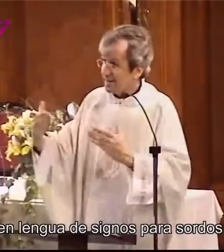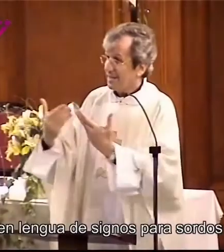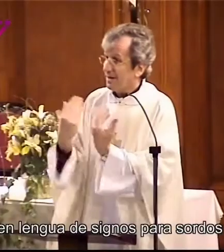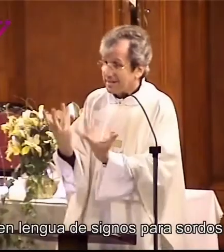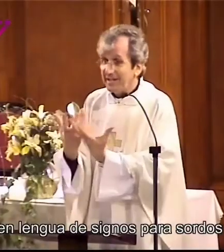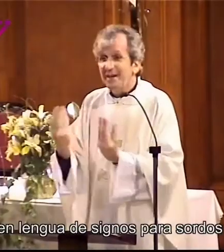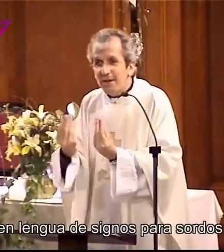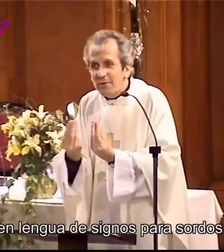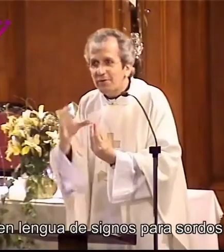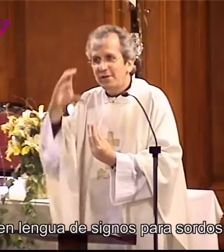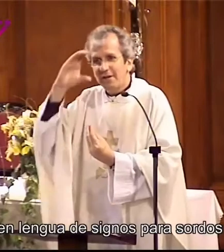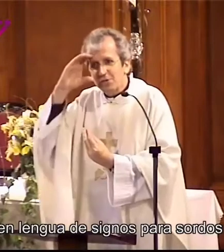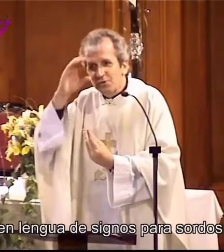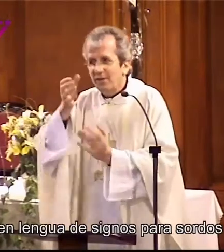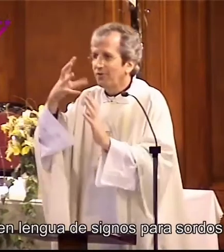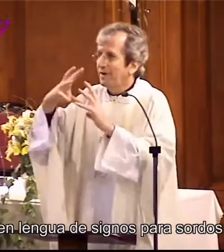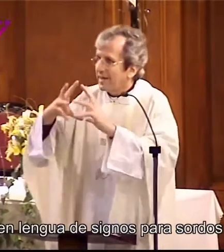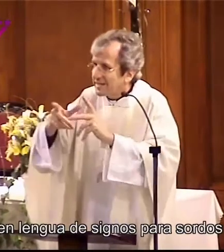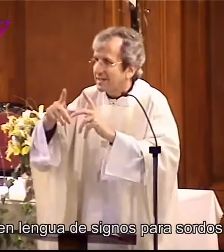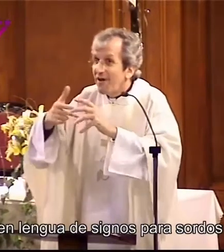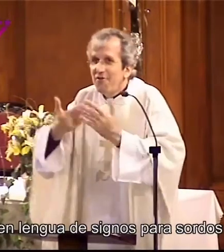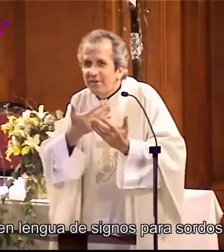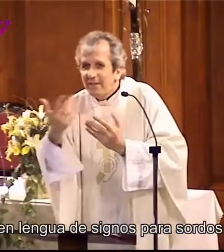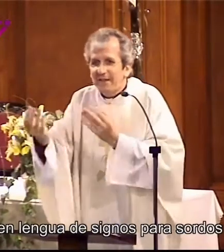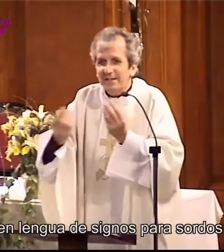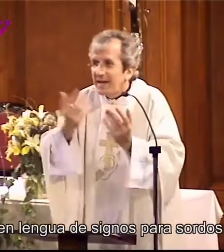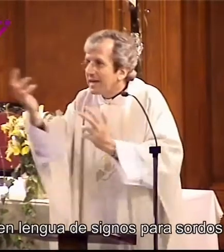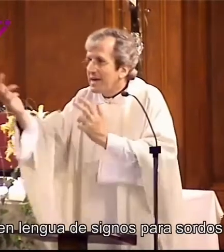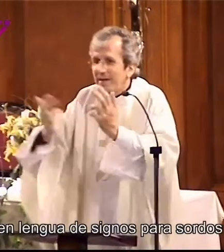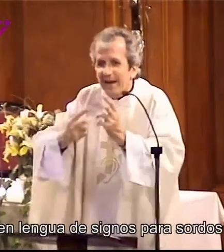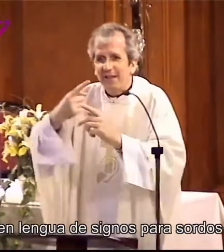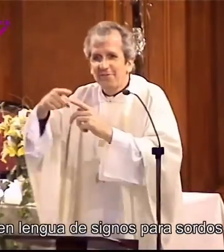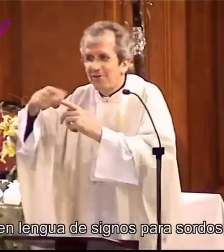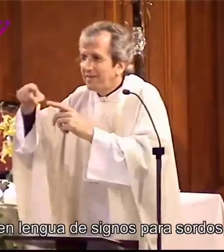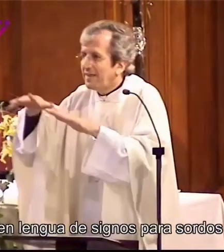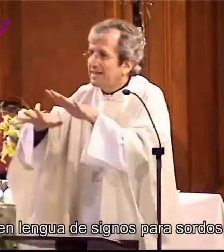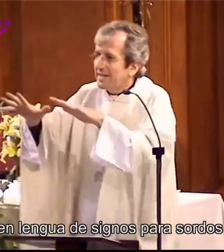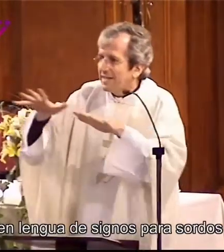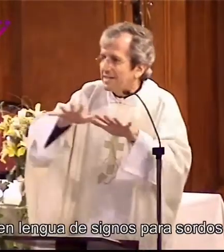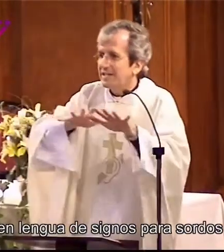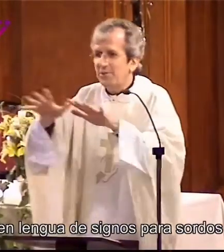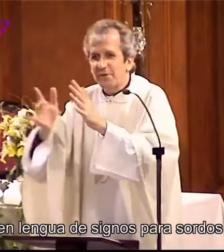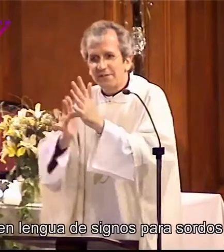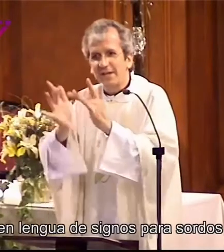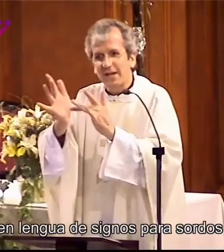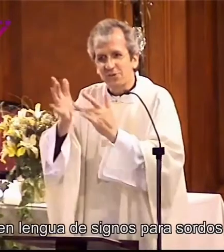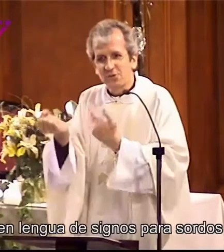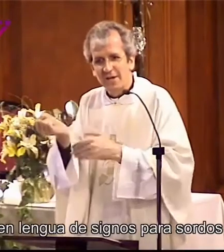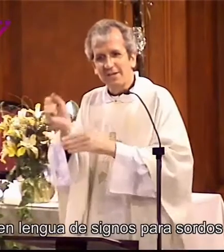estaban así reunidos escuchando estas noticias que iban llegando de distintas situaciones en que Jesús se